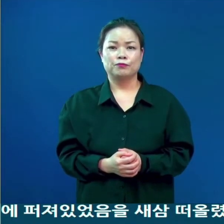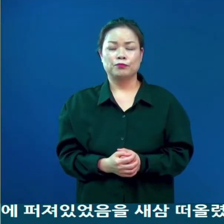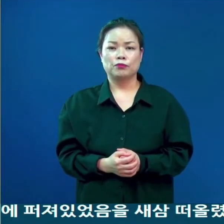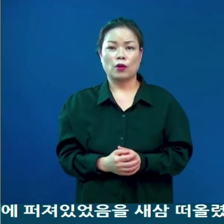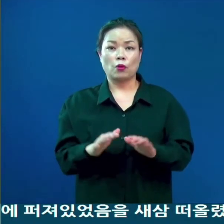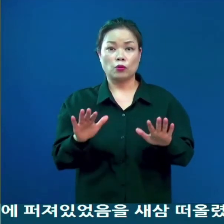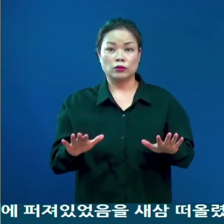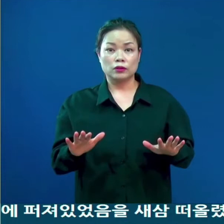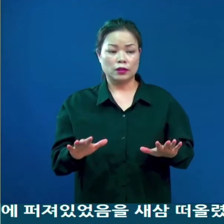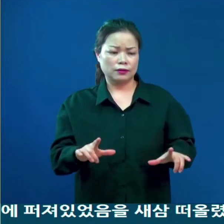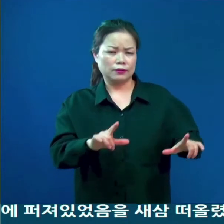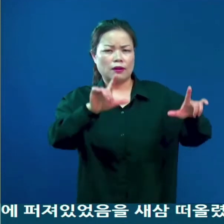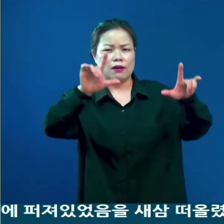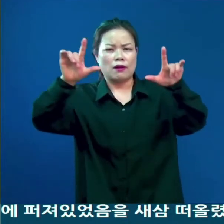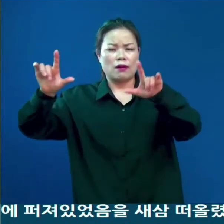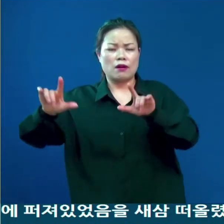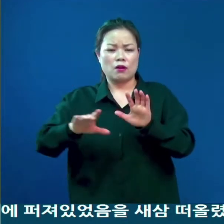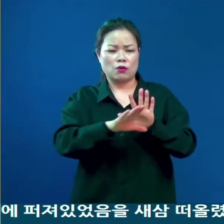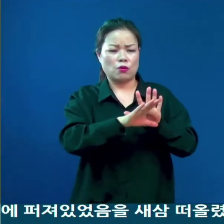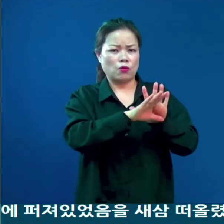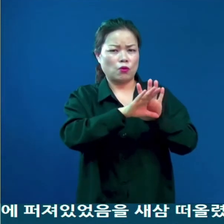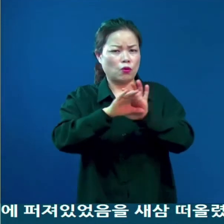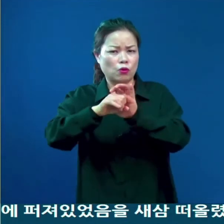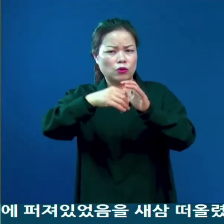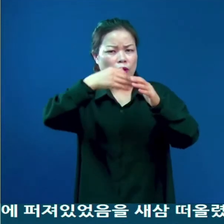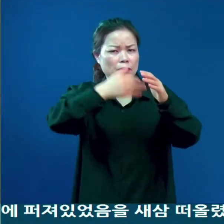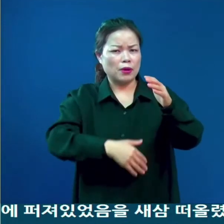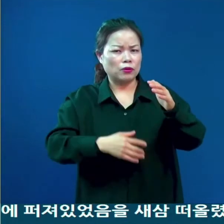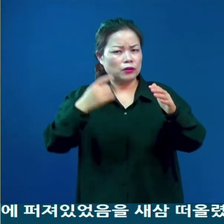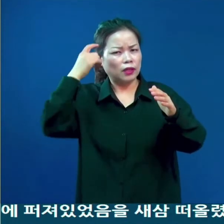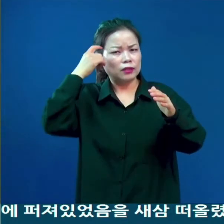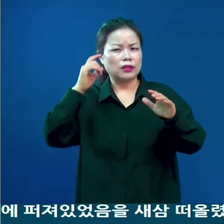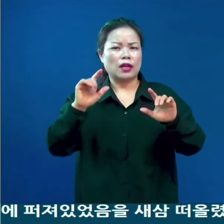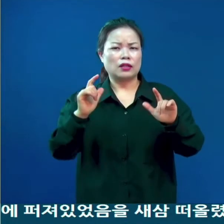마치 오늘날의 삶을 코로나를 빼고 생각할 수 없는 것처럼